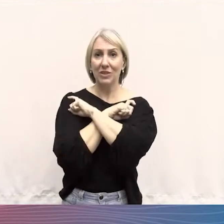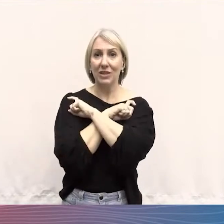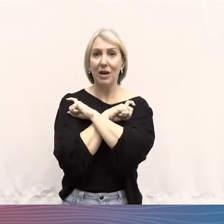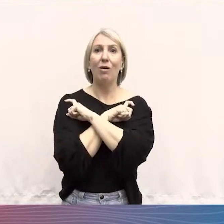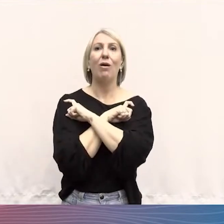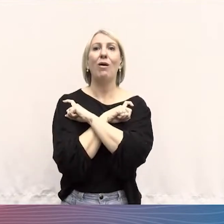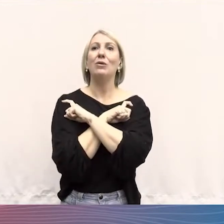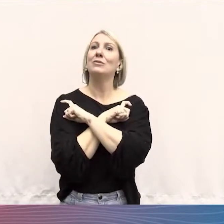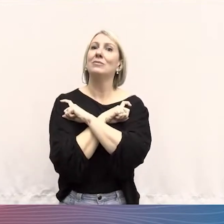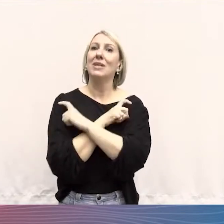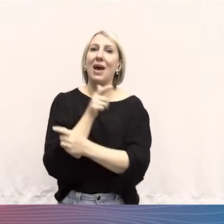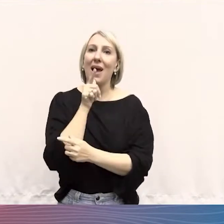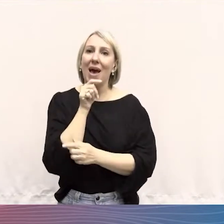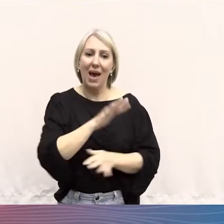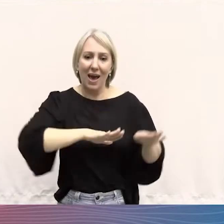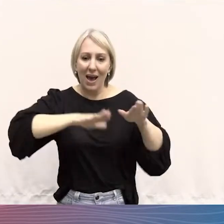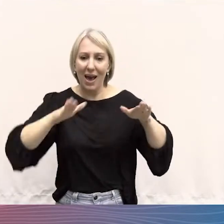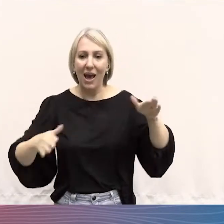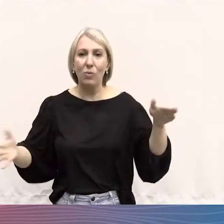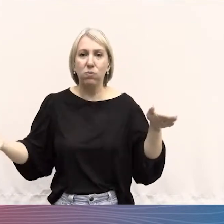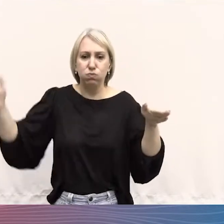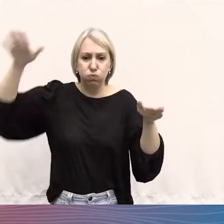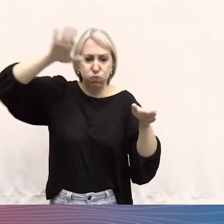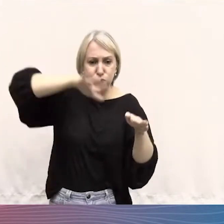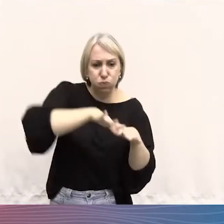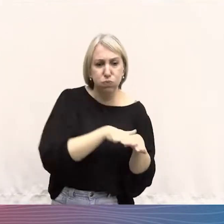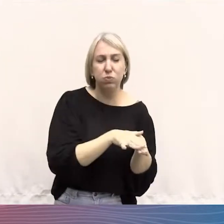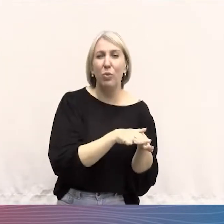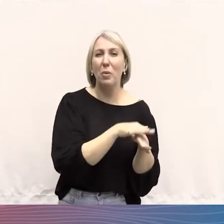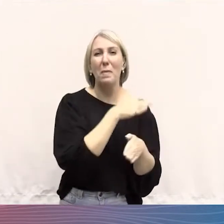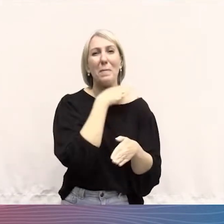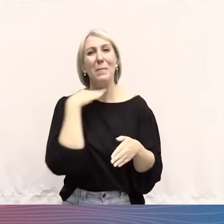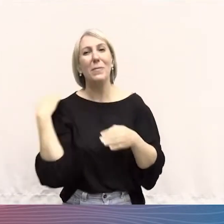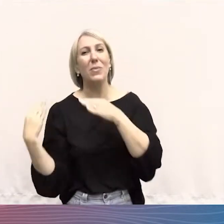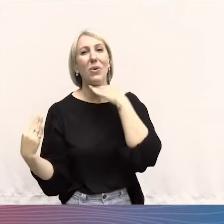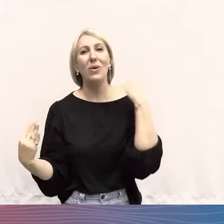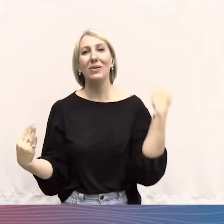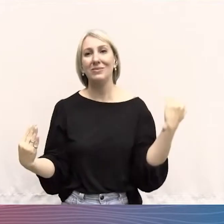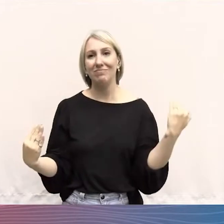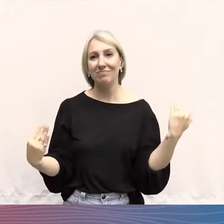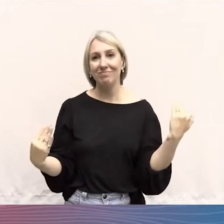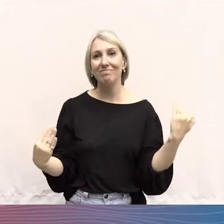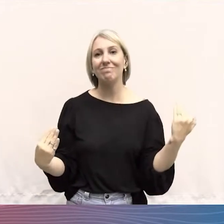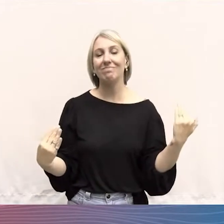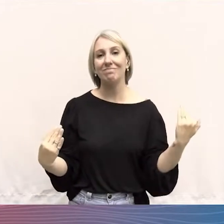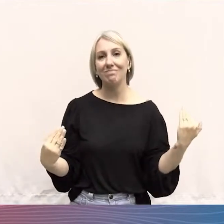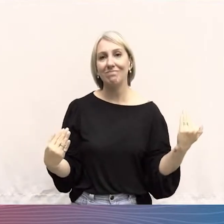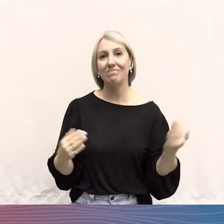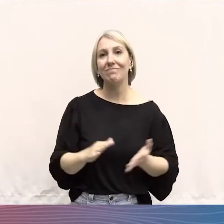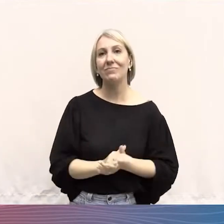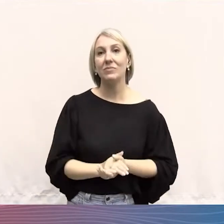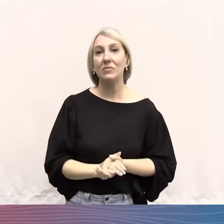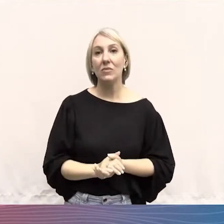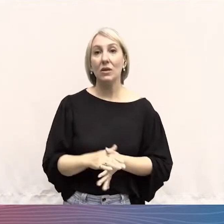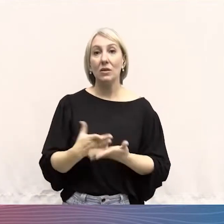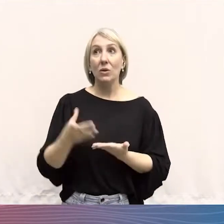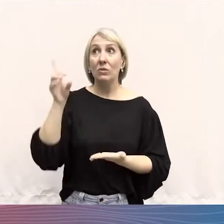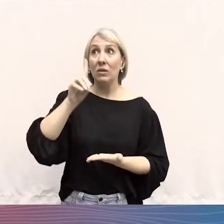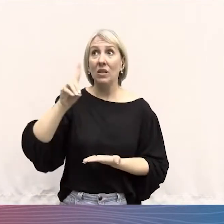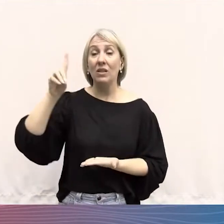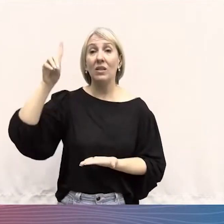afogado. Senhor Jesus! Aí Senhor Jesus, e Deus então trouxe eles